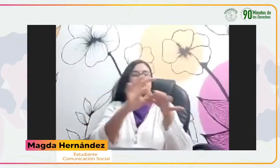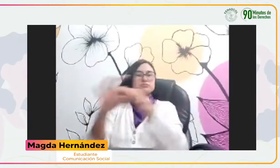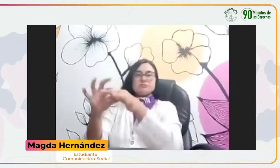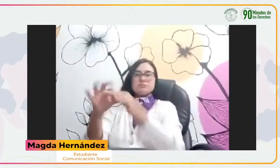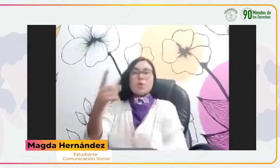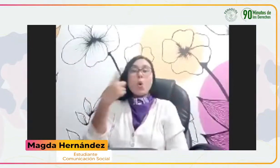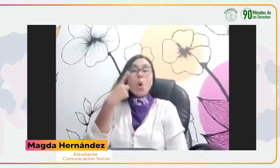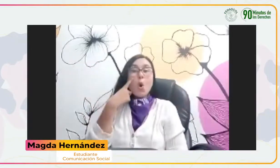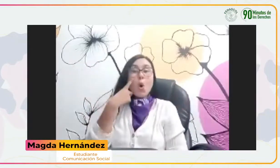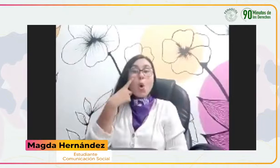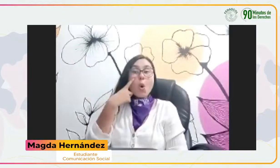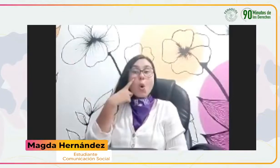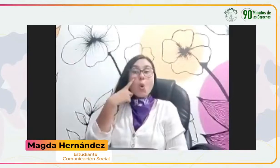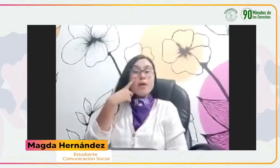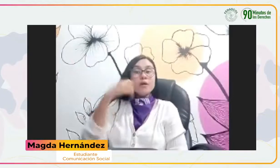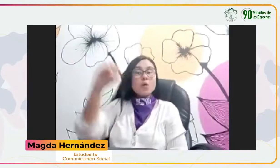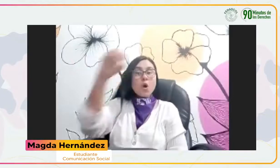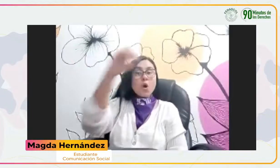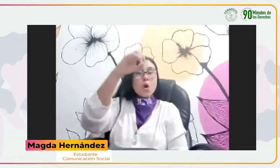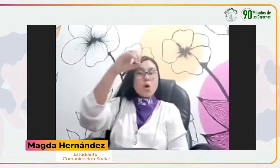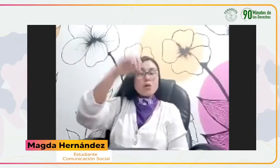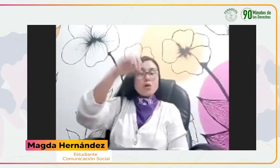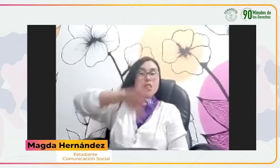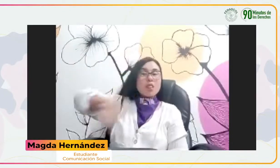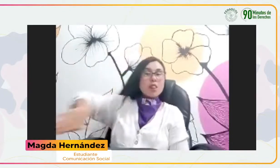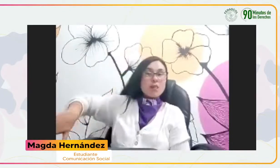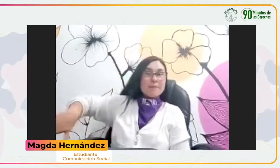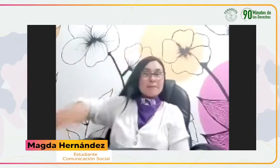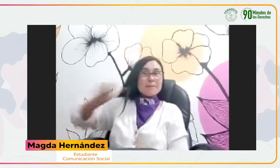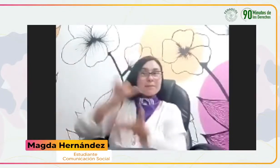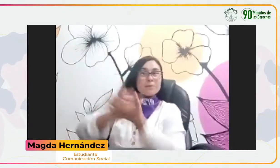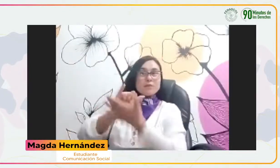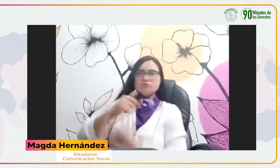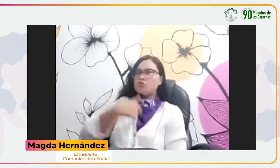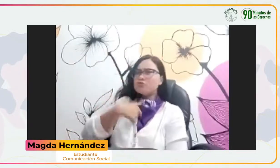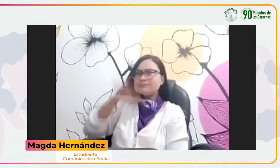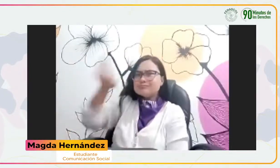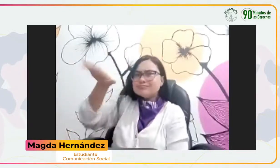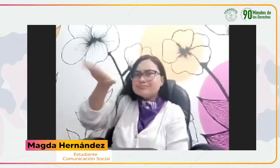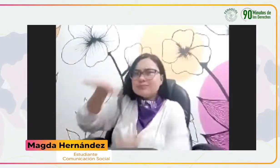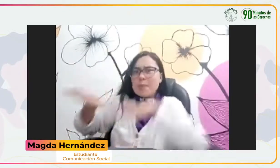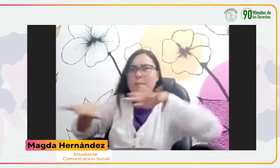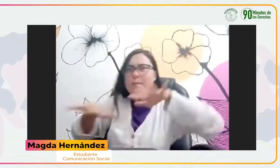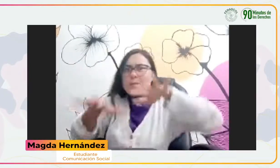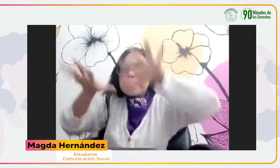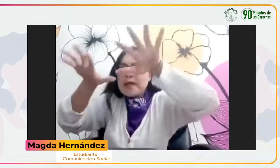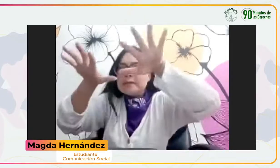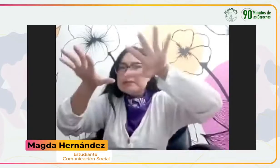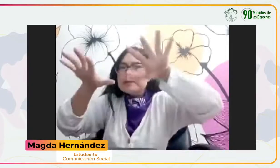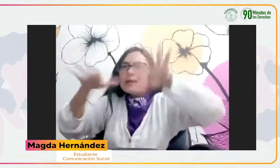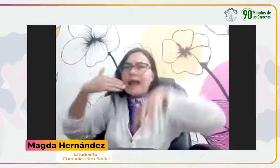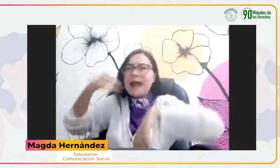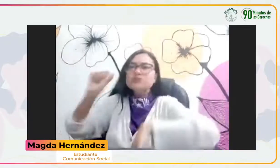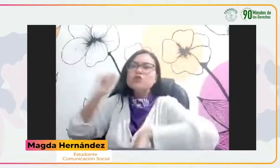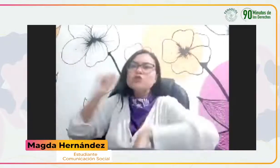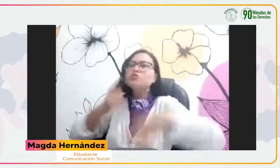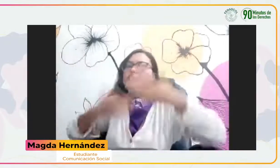hombres y mujeres podemos trabajar de manera articulada, de manera equitativa y que los hombres no lo